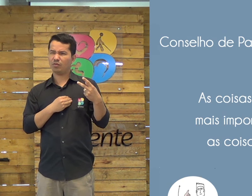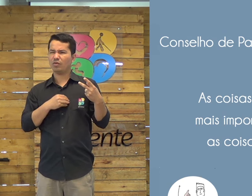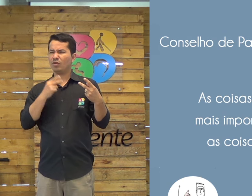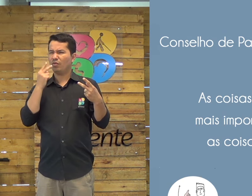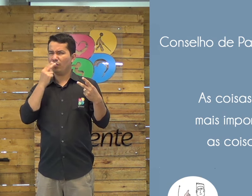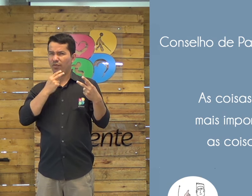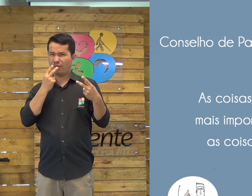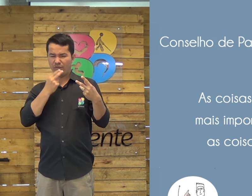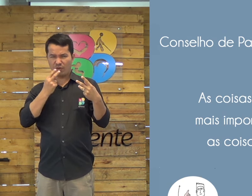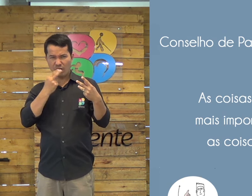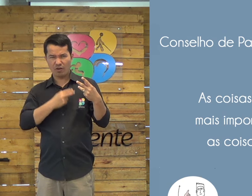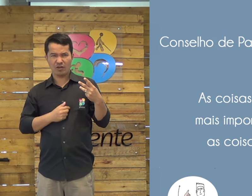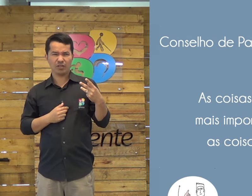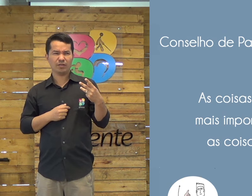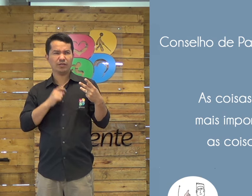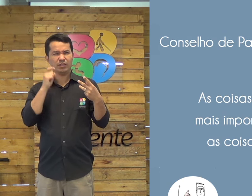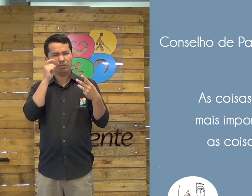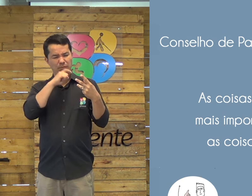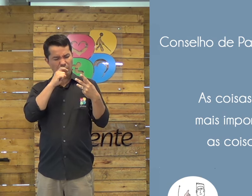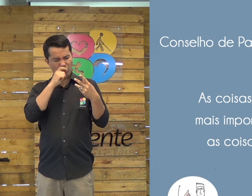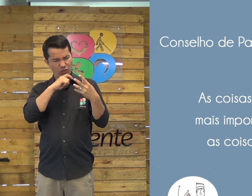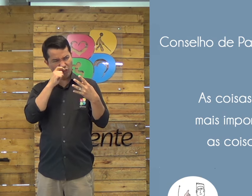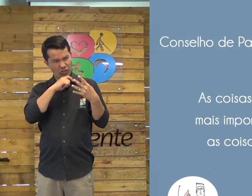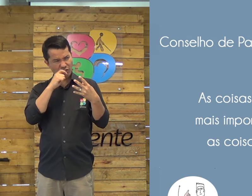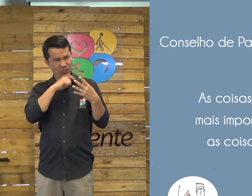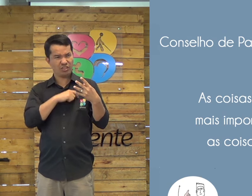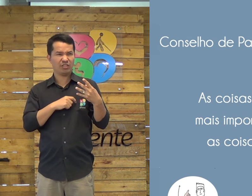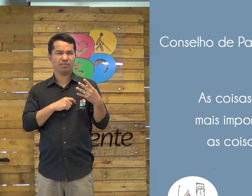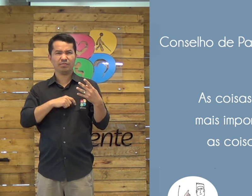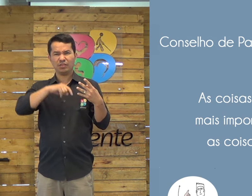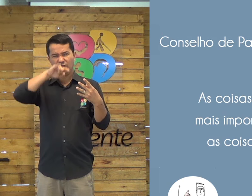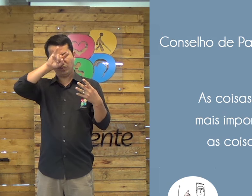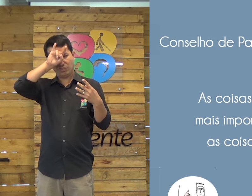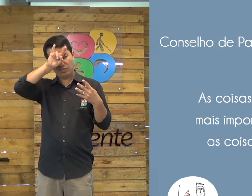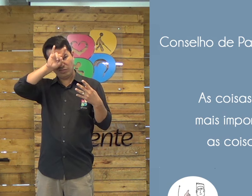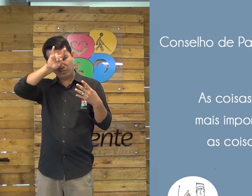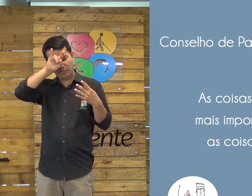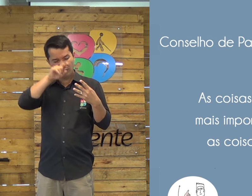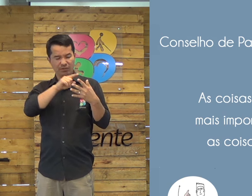pecado, fofoca, a mentira,